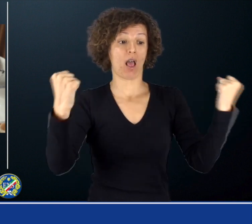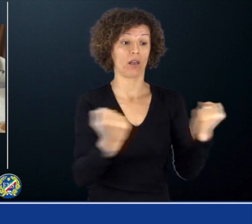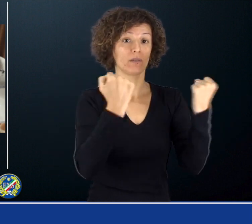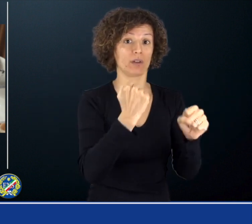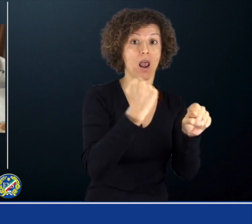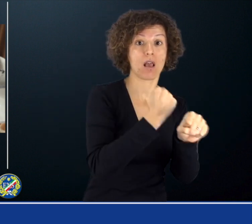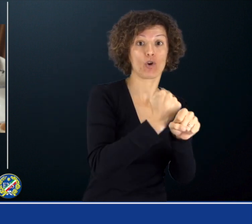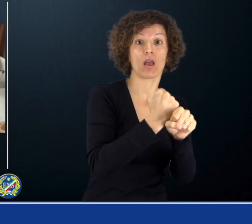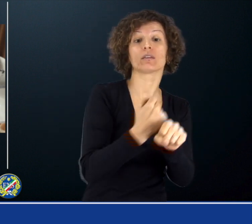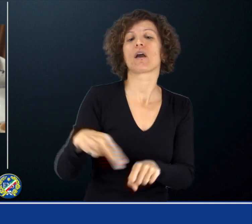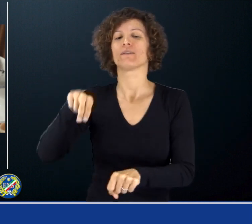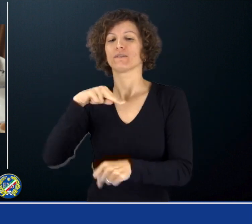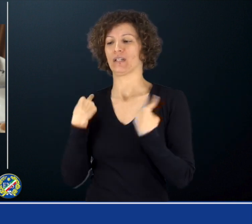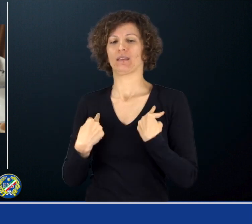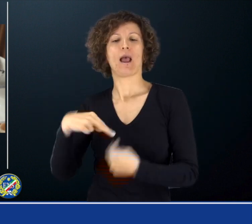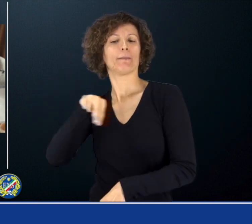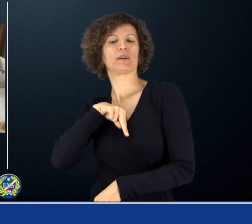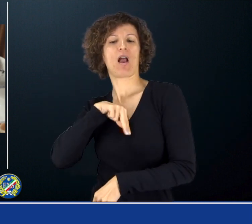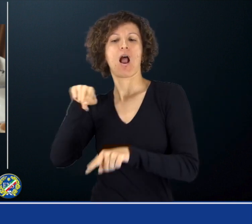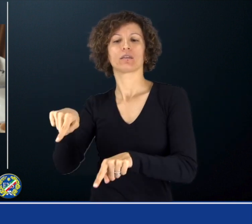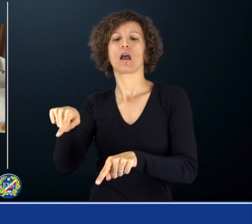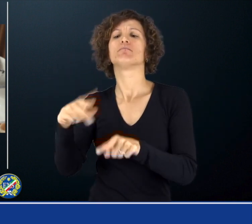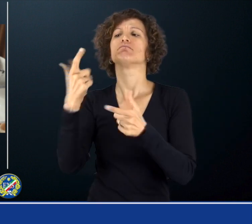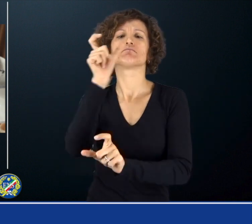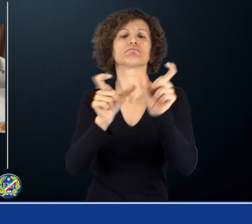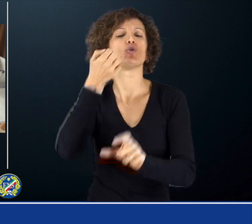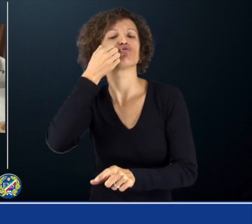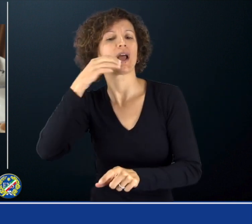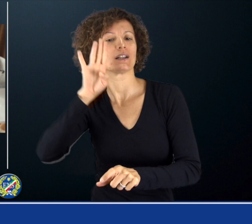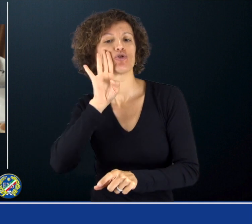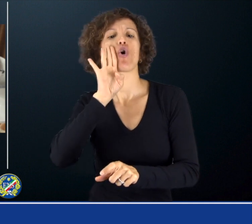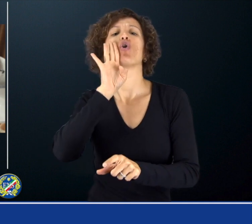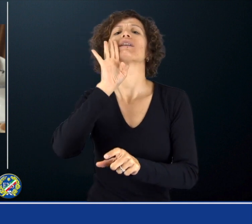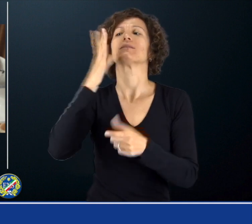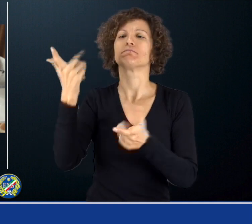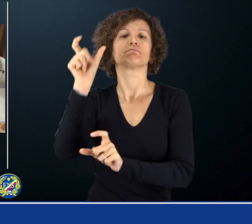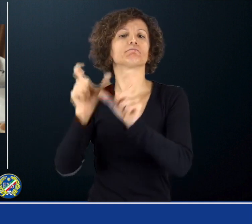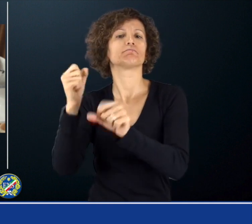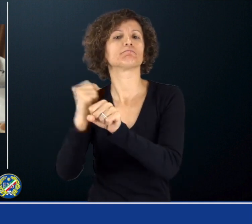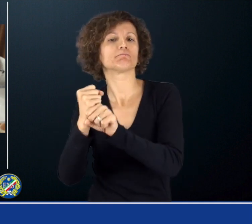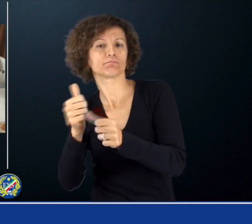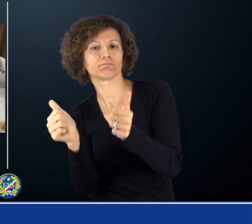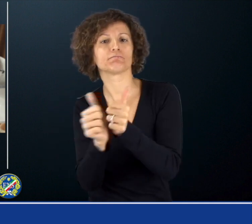prestatori di assistenza. Vedi il comunicato ENS pubblicato sul sito il giorno 4 novembre.